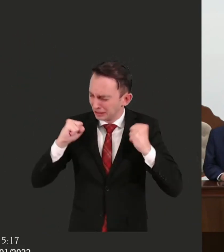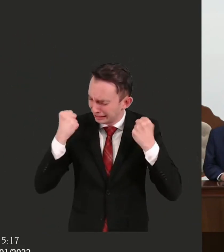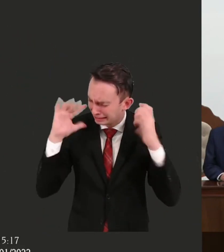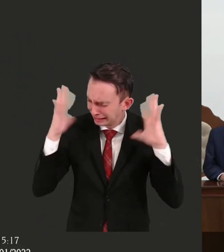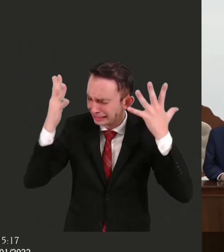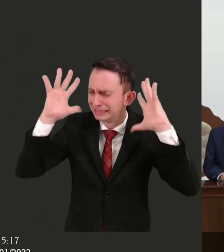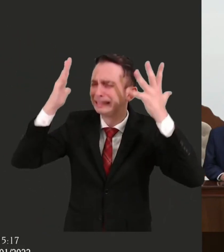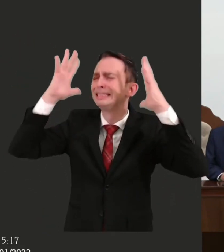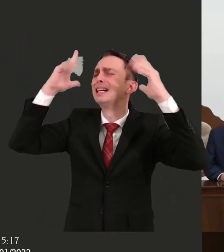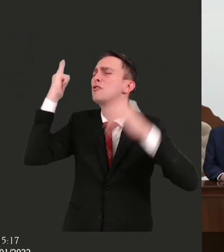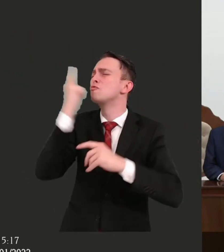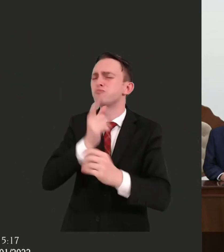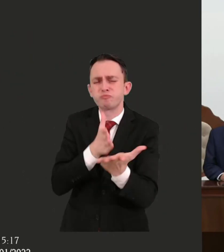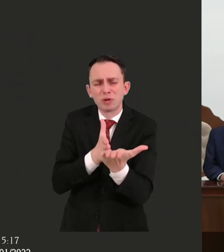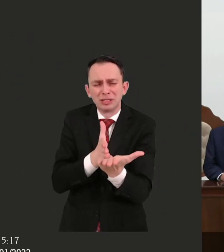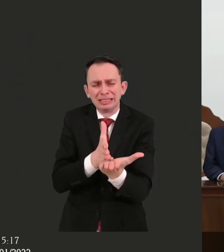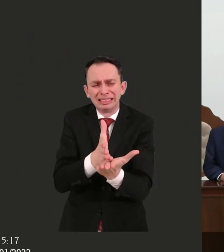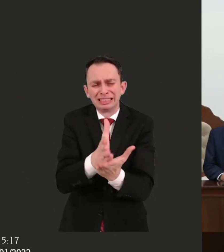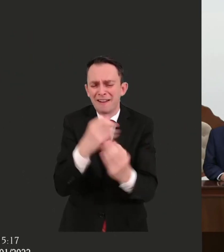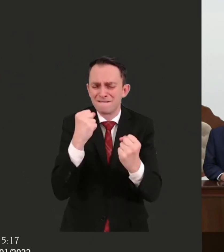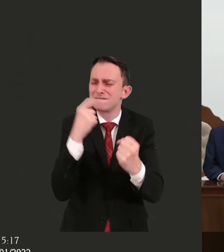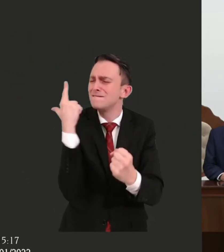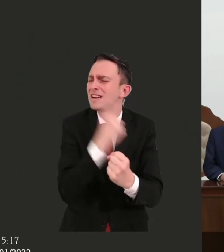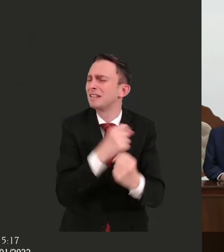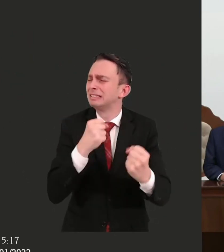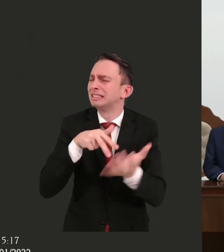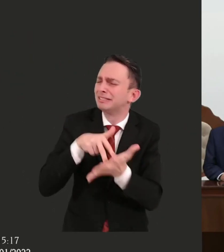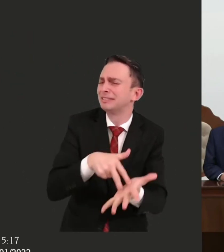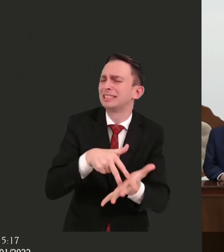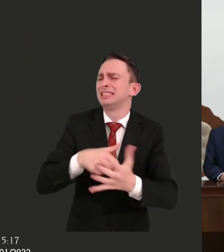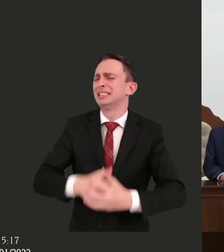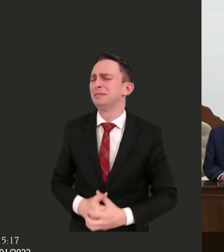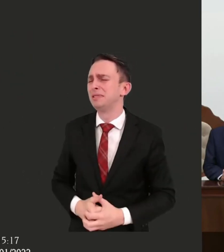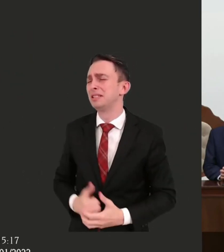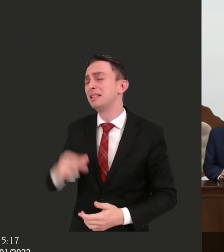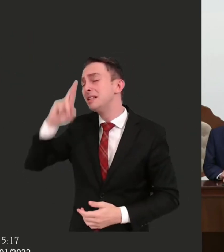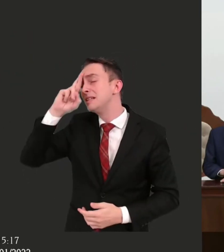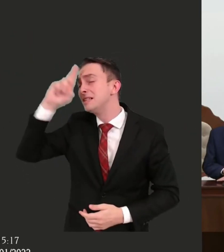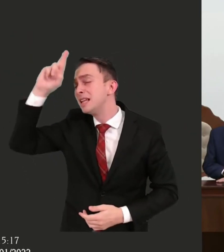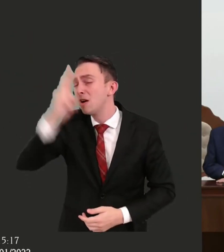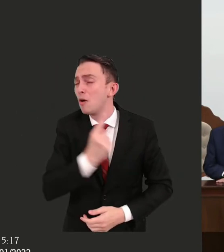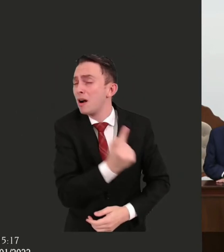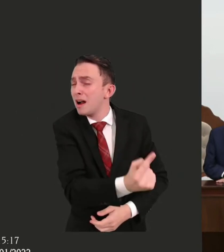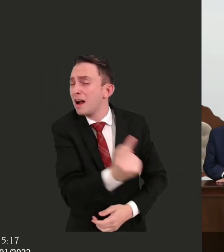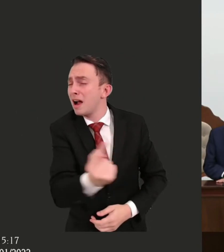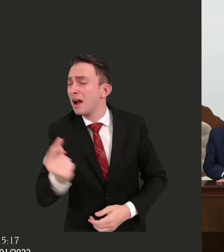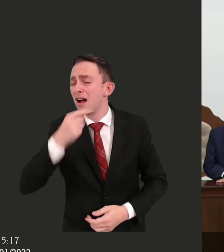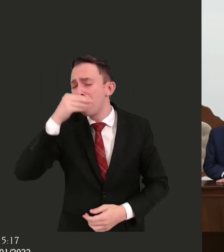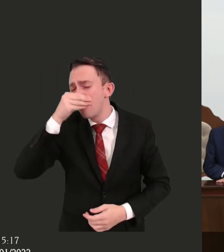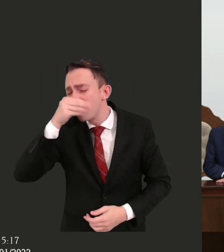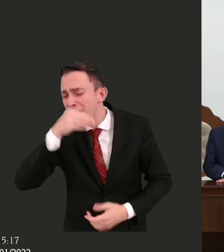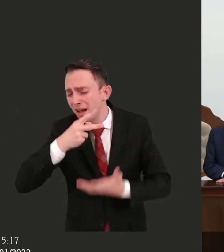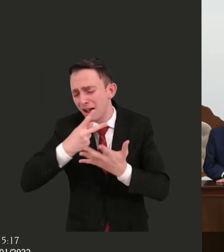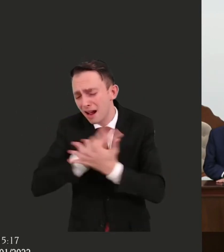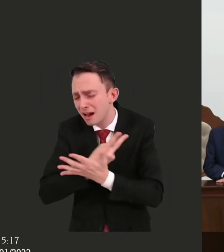céu possamos caminhar até o fim da nossa vida. Somos fracos, fracos, somos pequenos, Senhor,